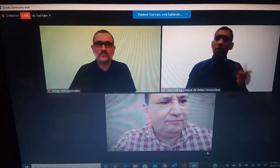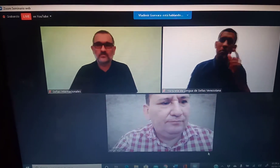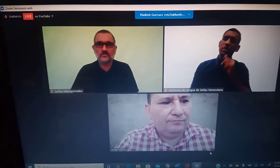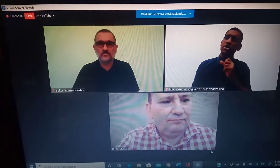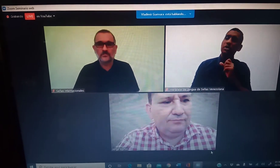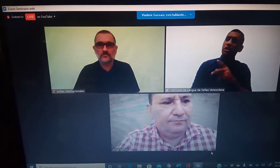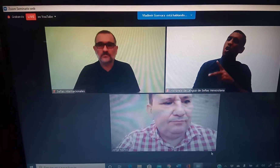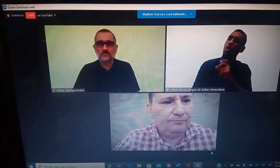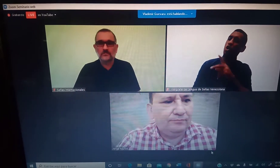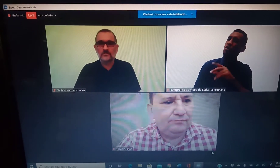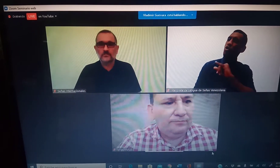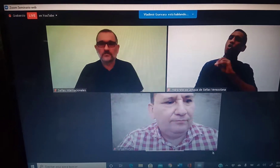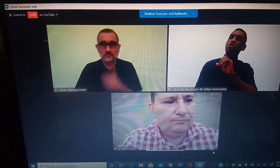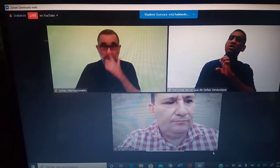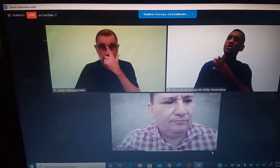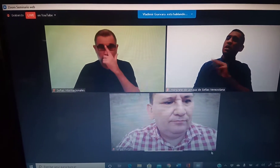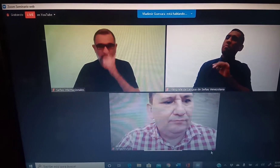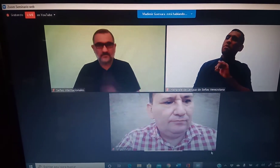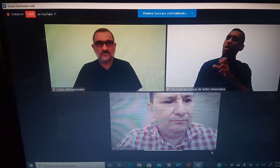¿Sí me escuchan? Sí, ok, está bien.